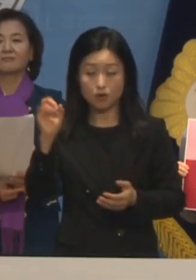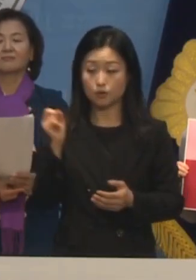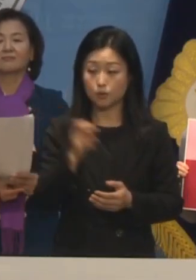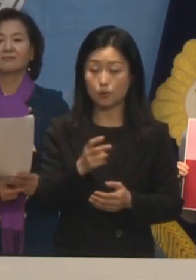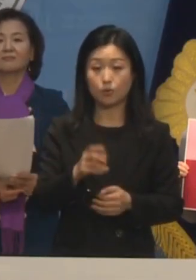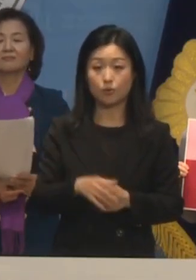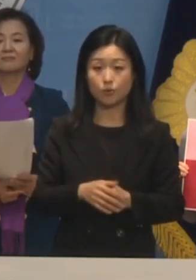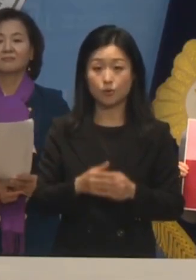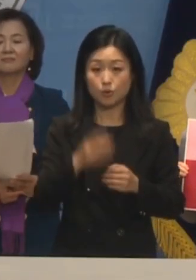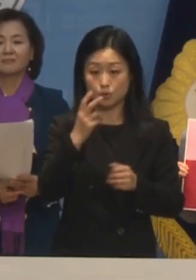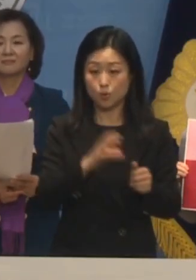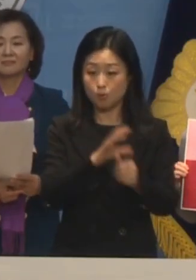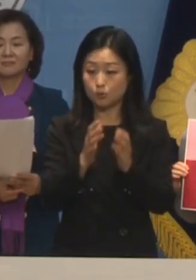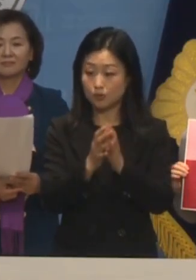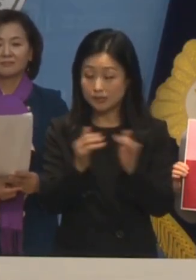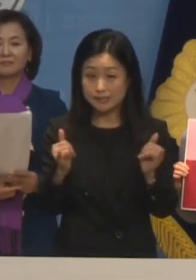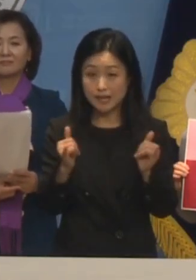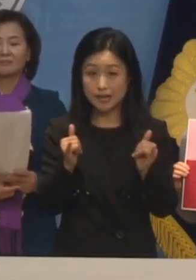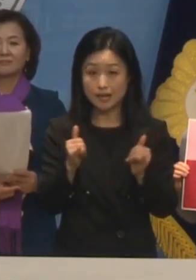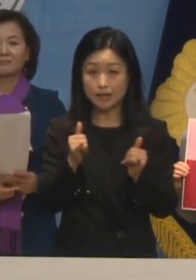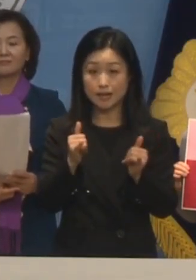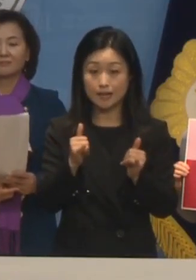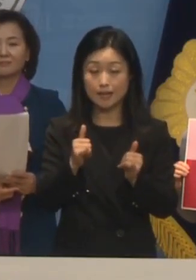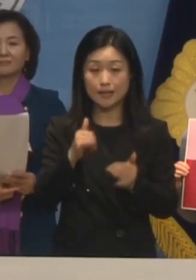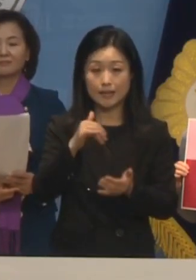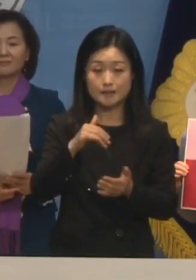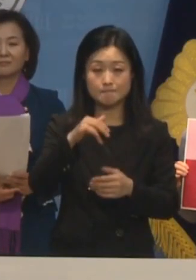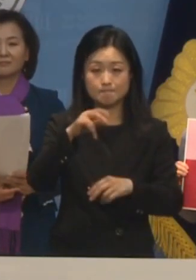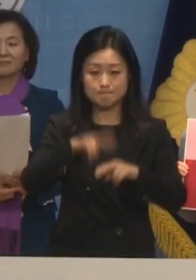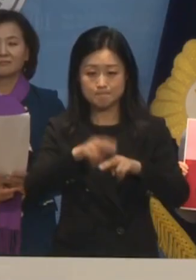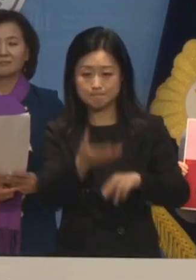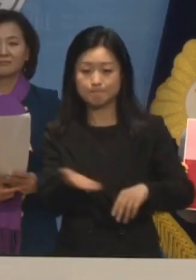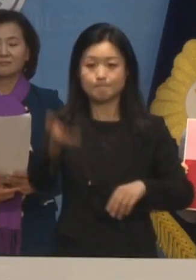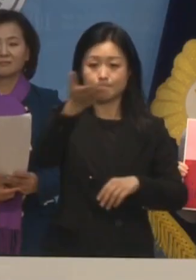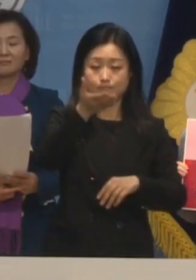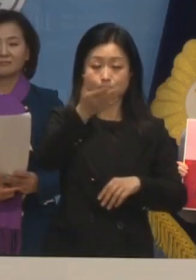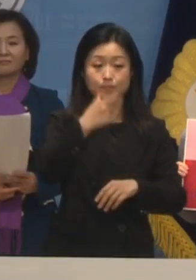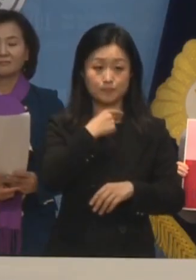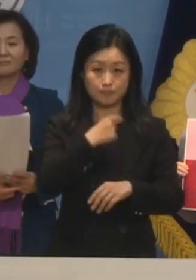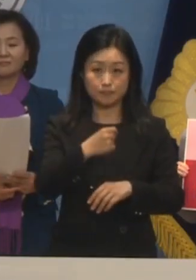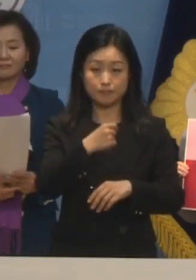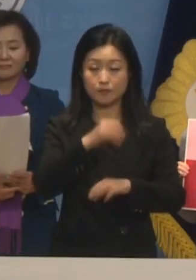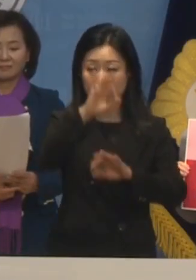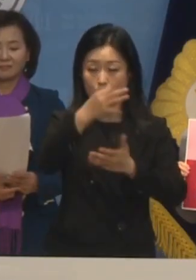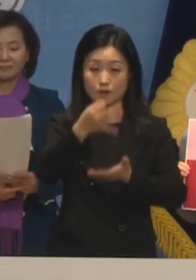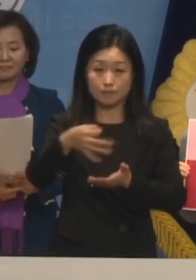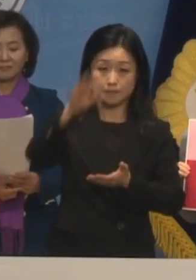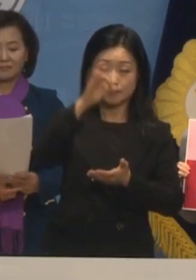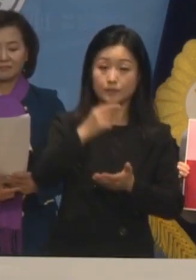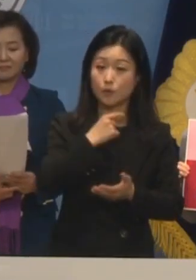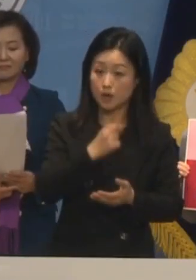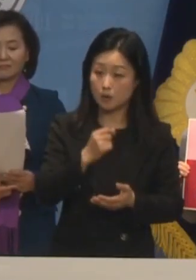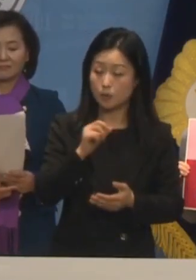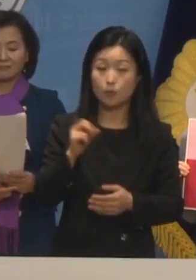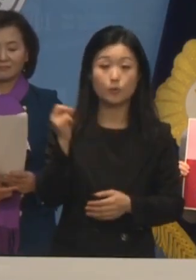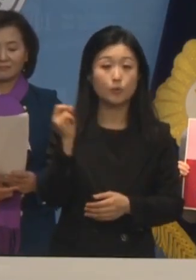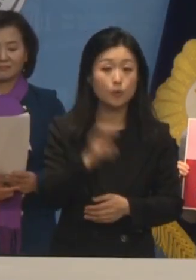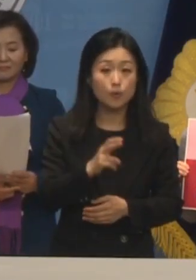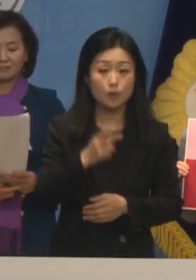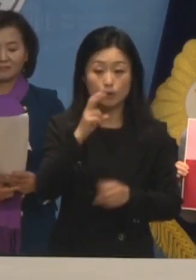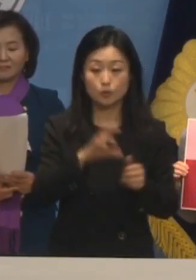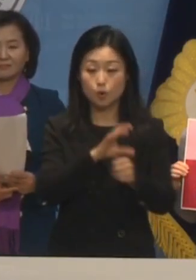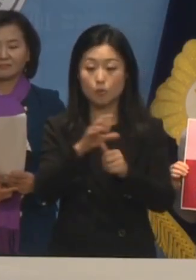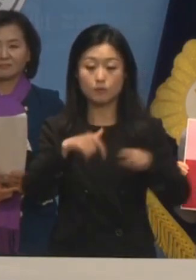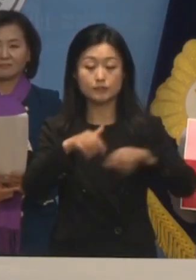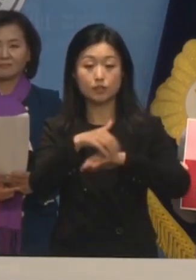지위, 권리 보장, 처우 개선이 이루어질 수 있기를 기대합니다. 그리고 이에 머물 것이 아니라 돌봄